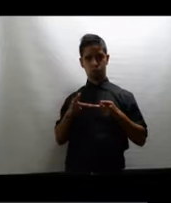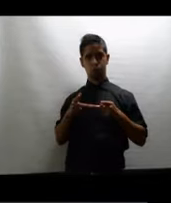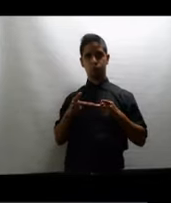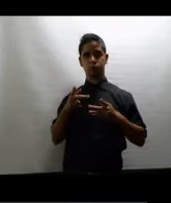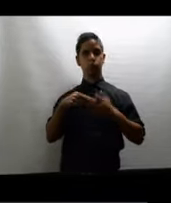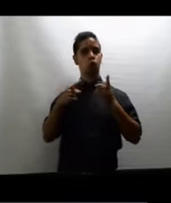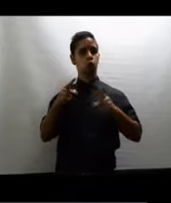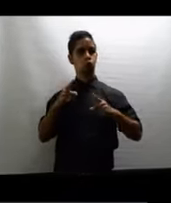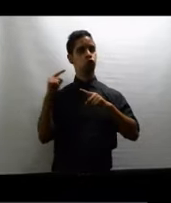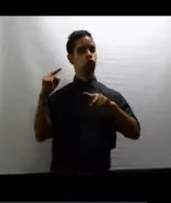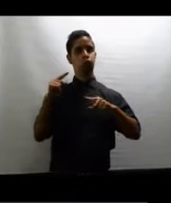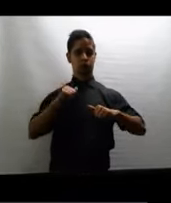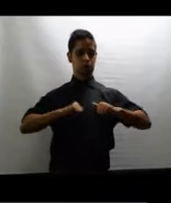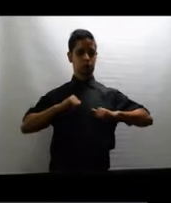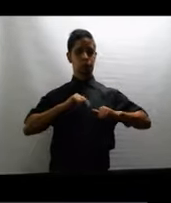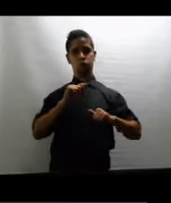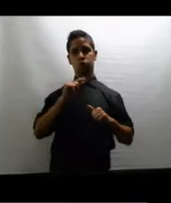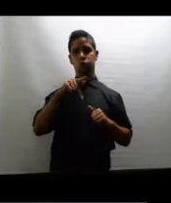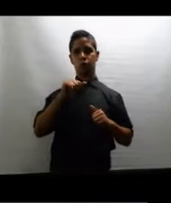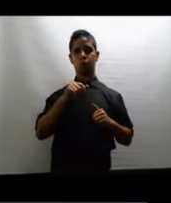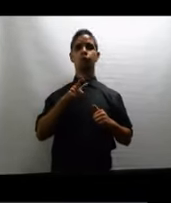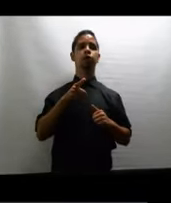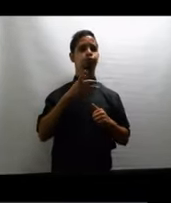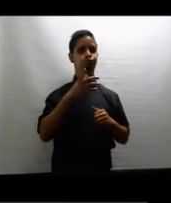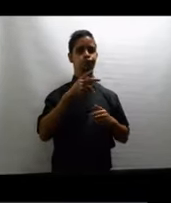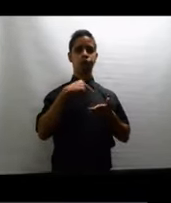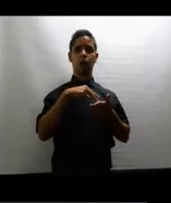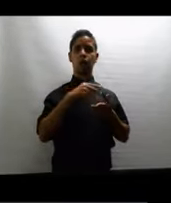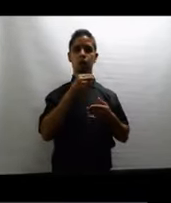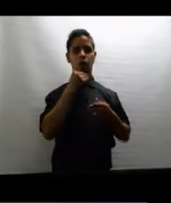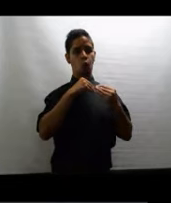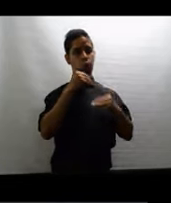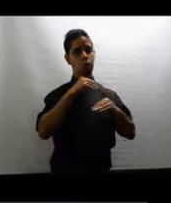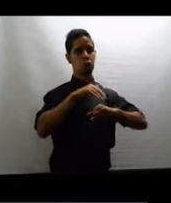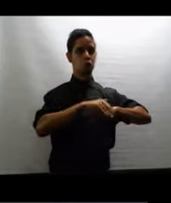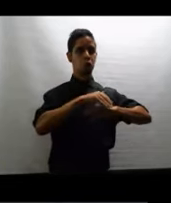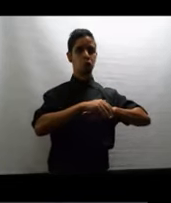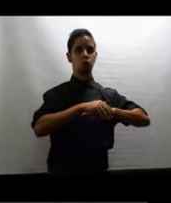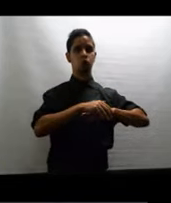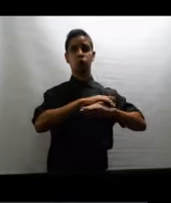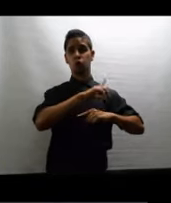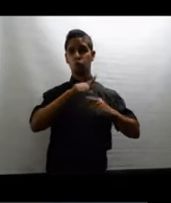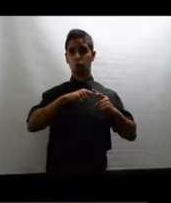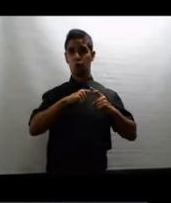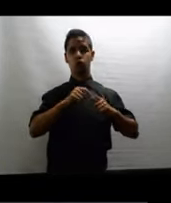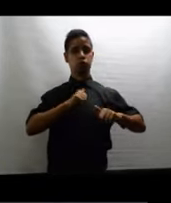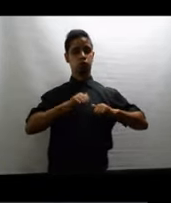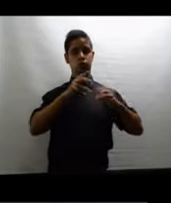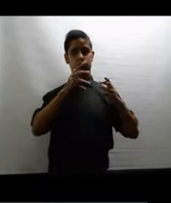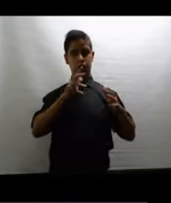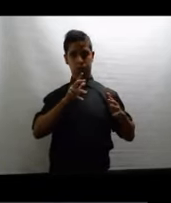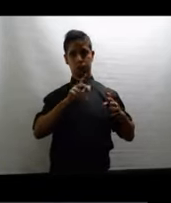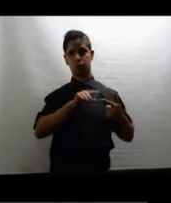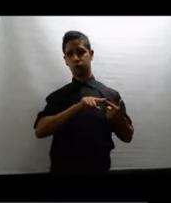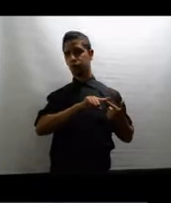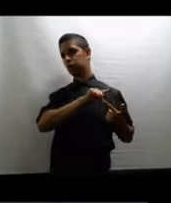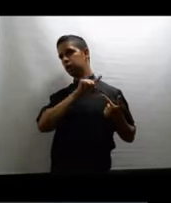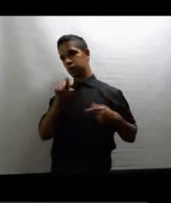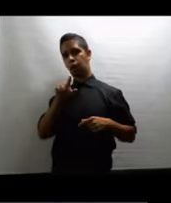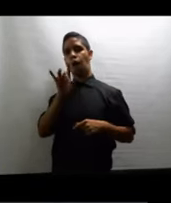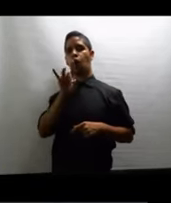Teatro Tapia, pasaba la danza, comía, esa cenaba por la noche, cuando salía del teatro, y entonces pasaba al Ocho